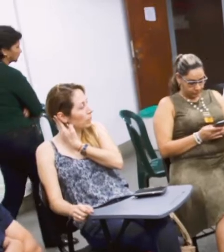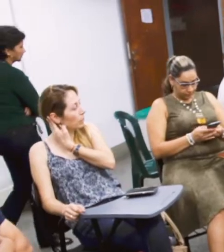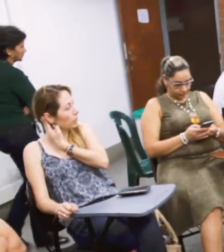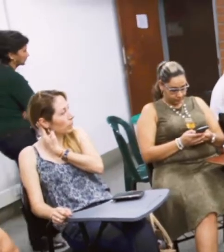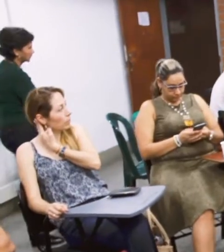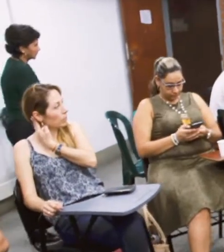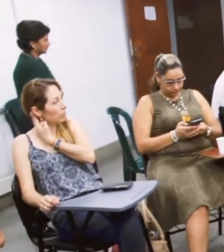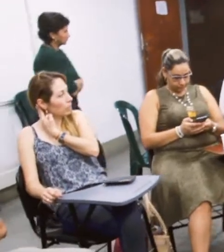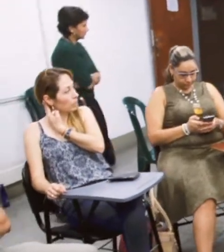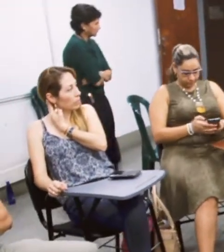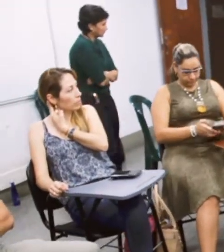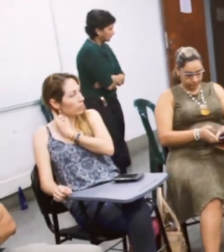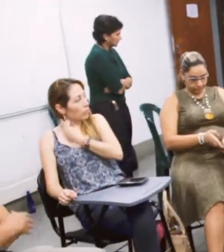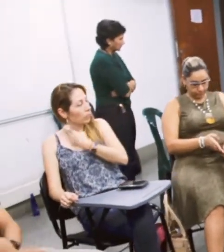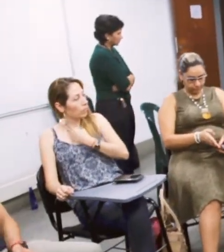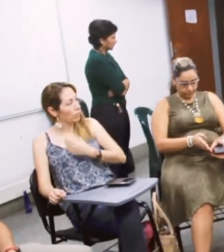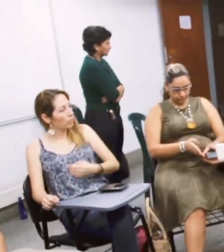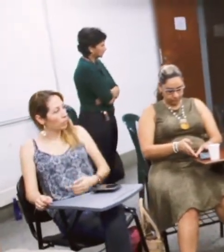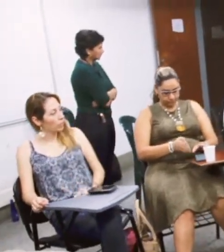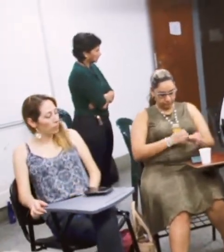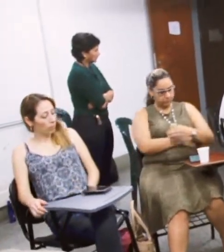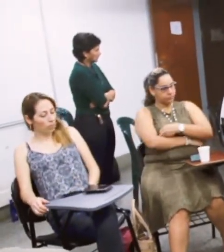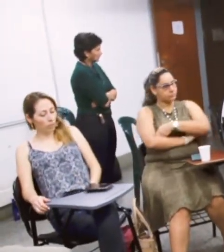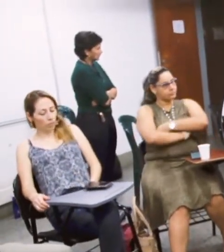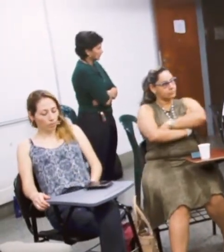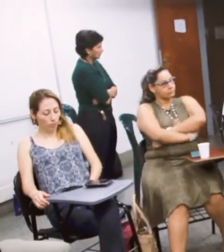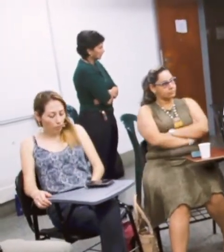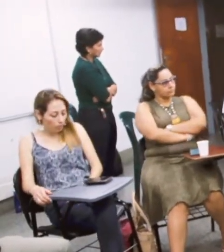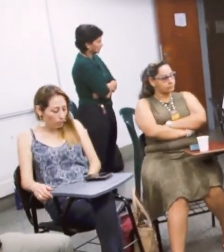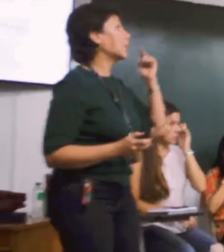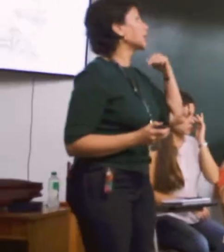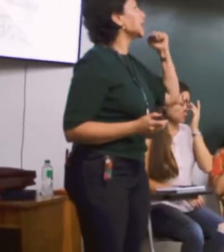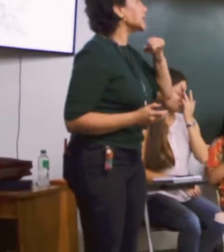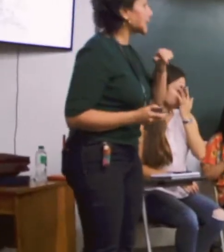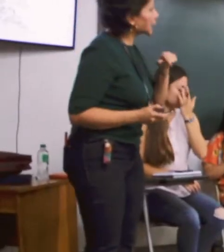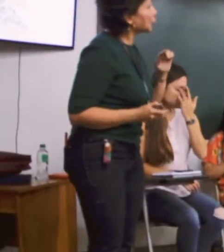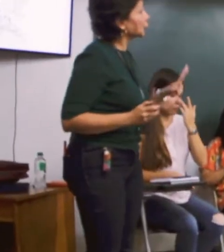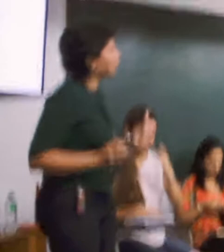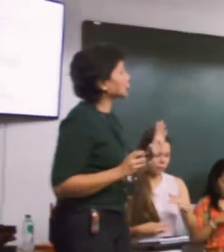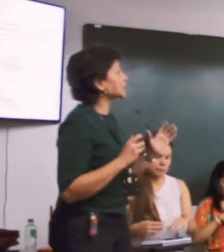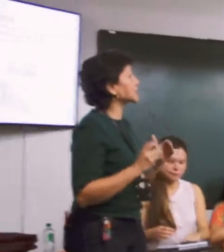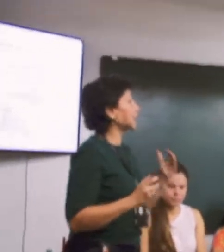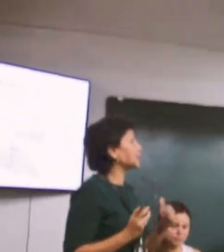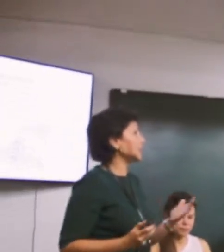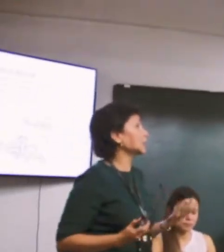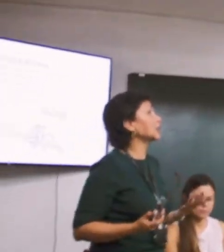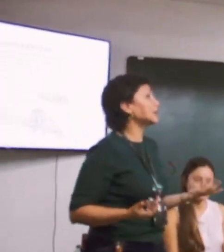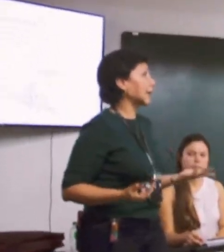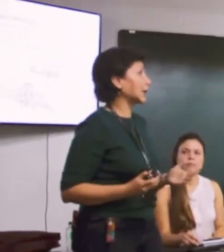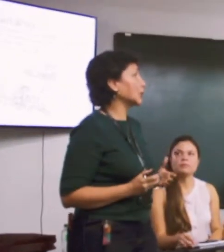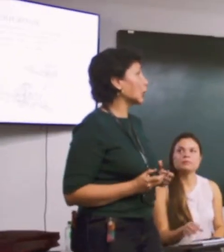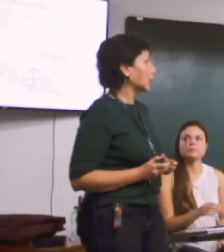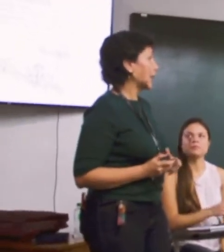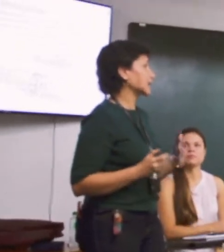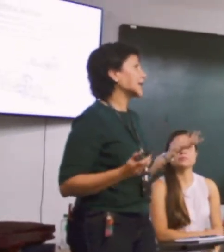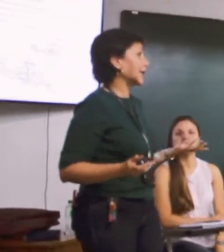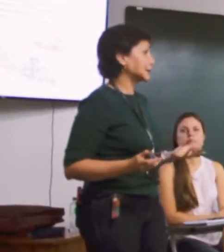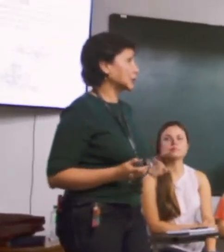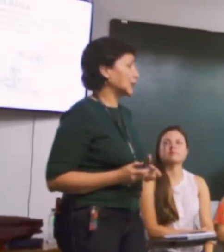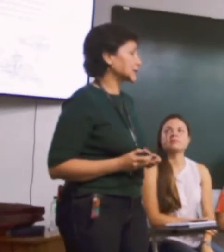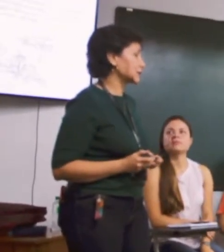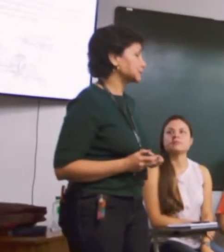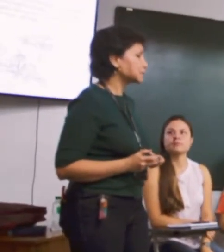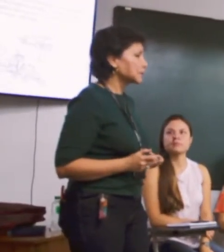mientras que había otra corriente mucho más optimista que planteaba que... Por iniciar con nosotros este camino de diálogo hacia